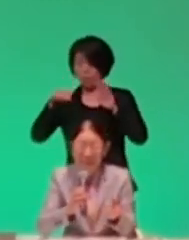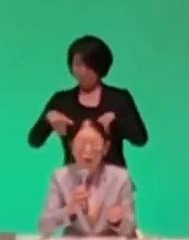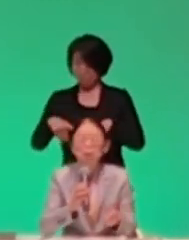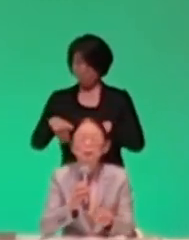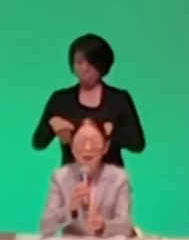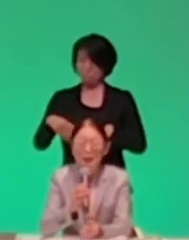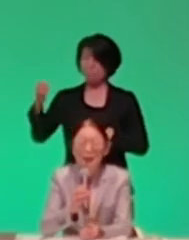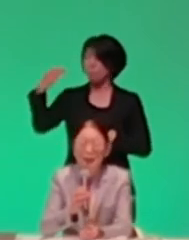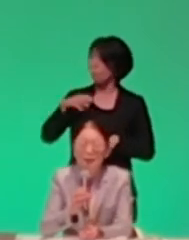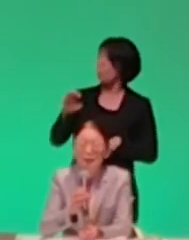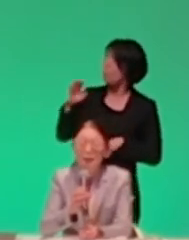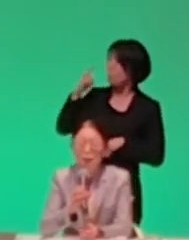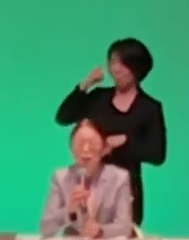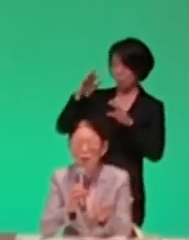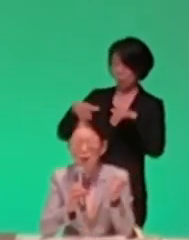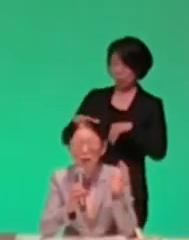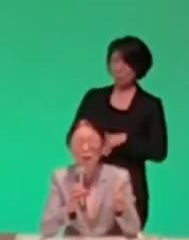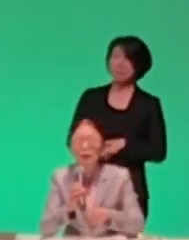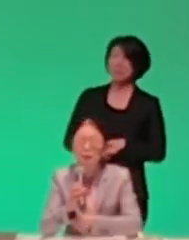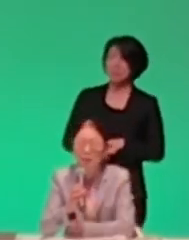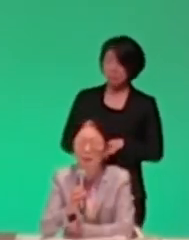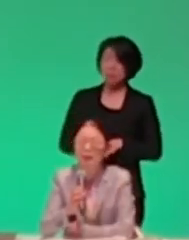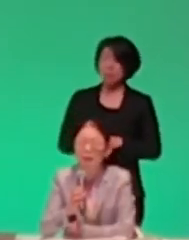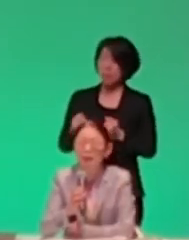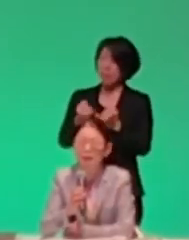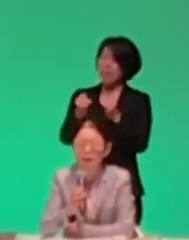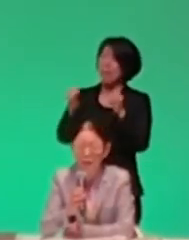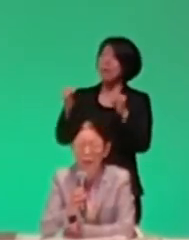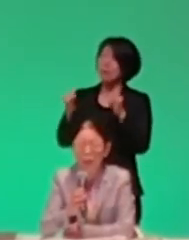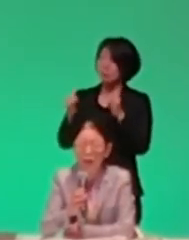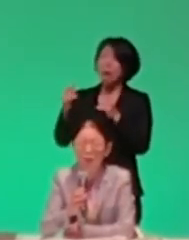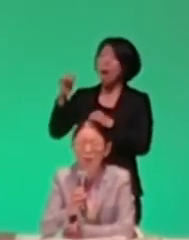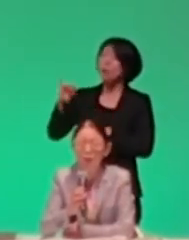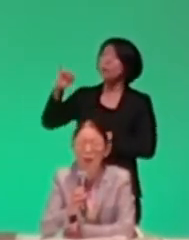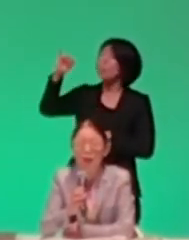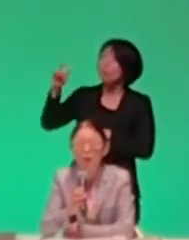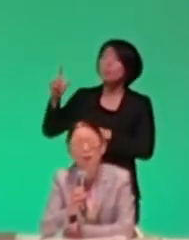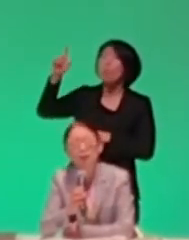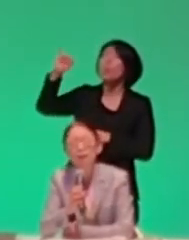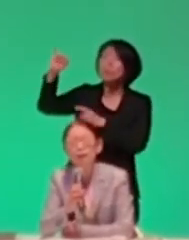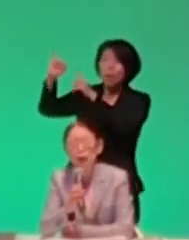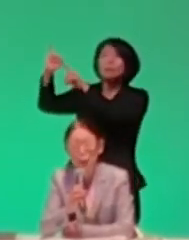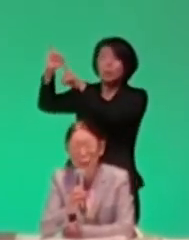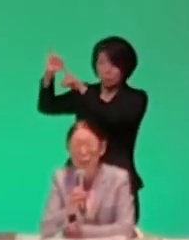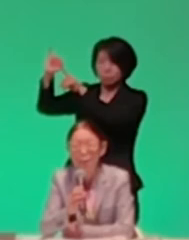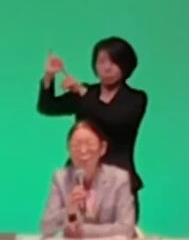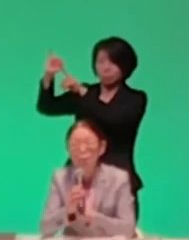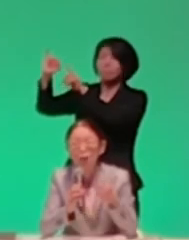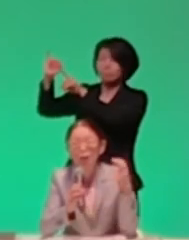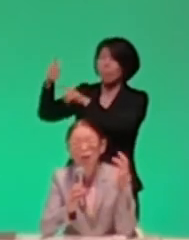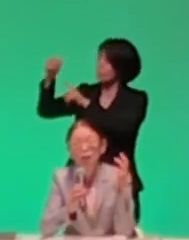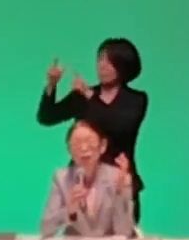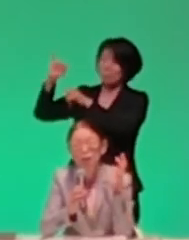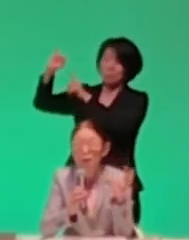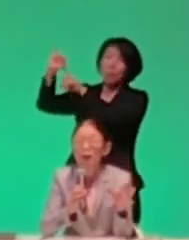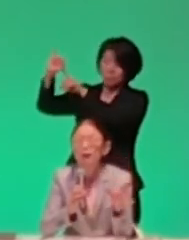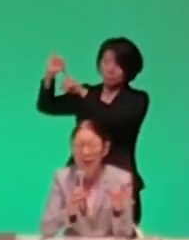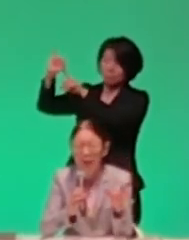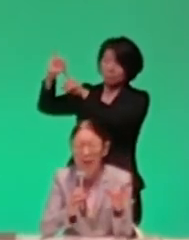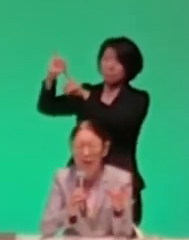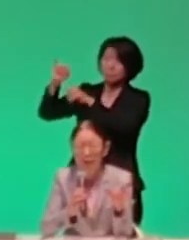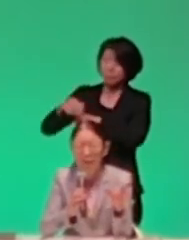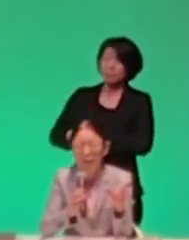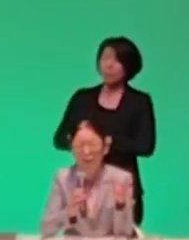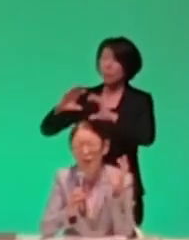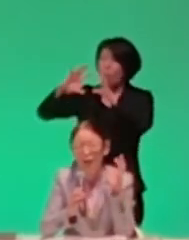えって思ったら、それは女性上司だったんですけど、彼女が言ってくれたのは、国際